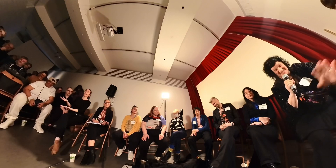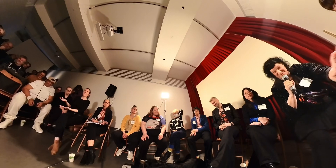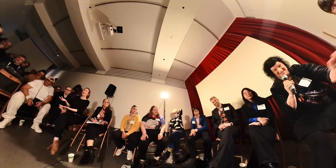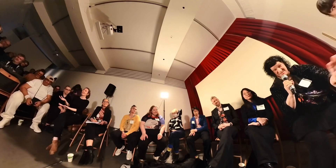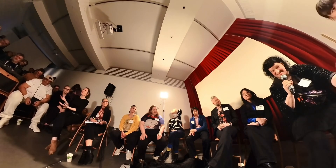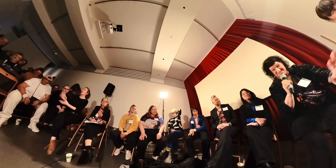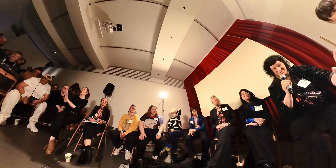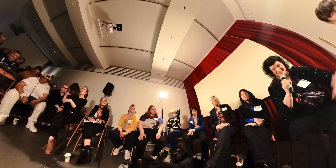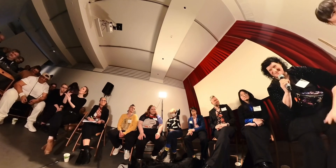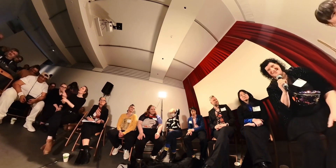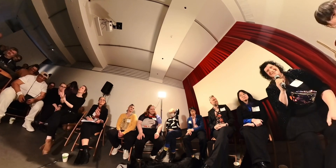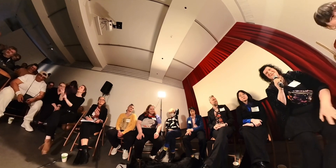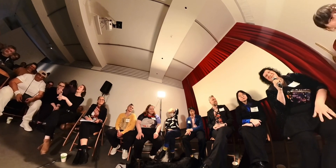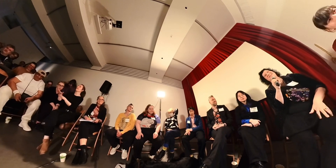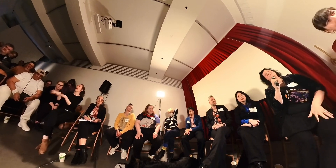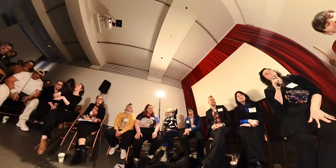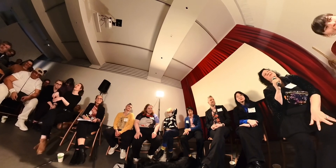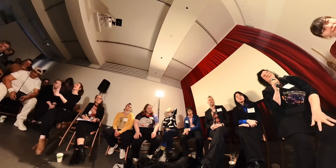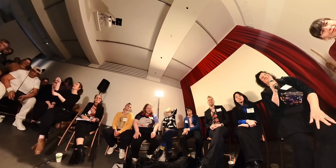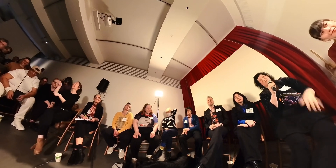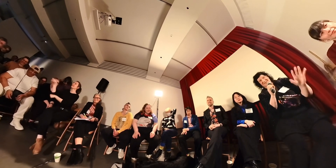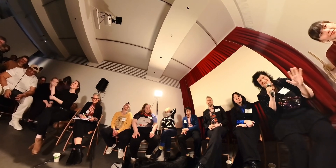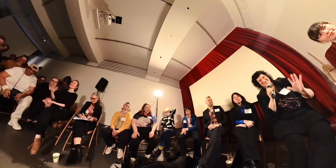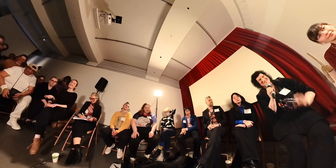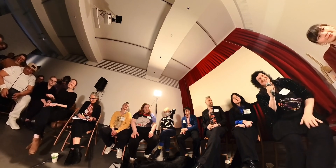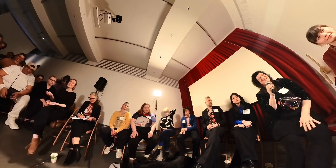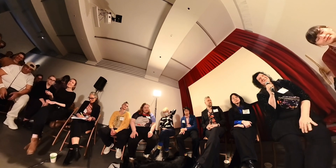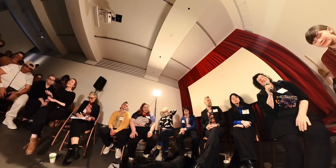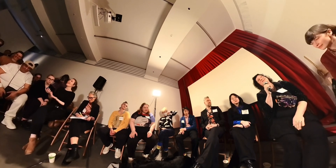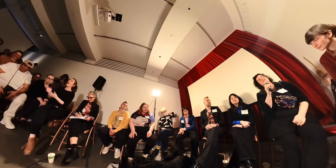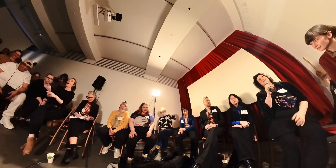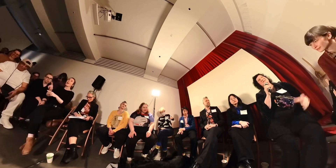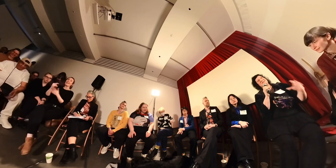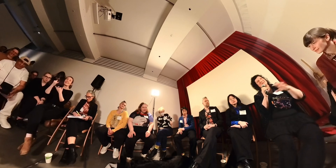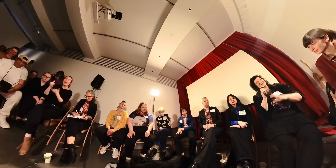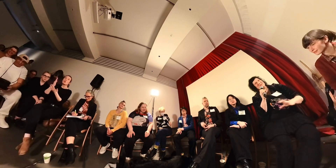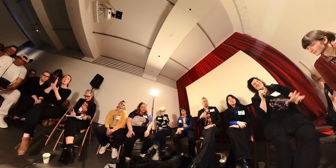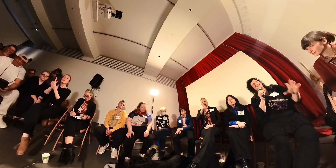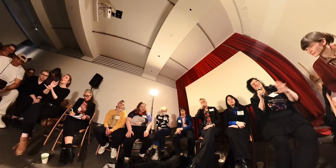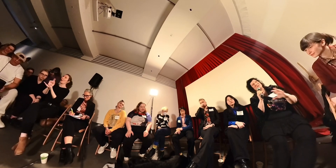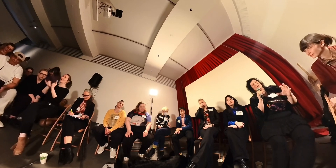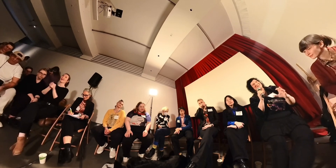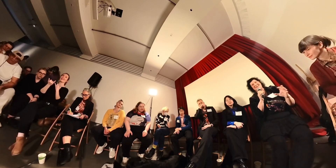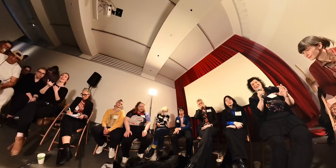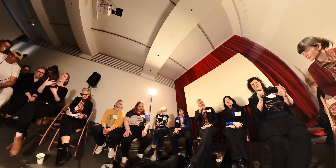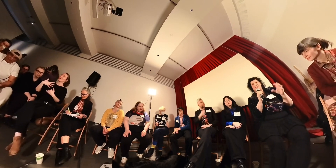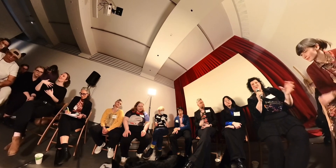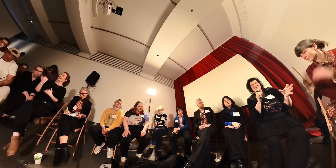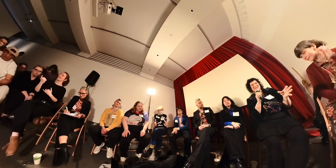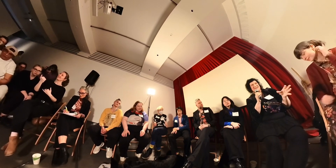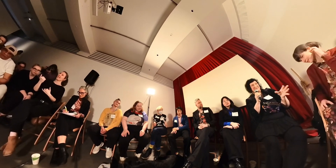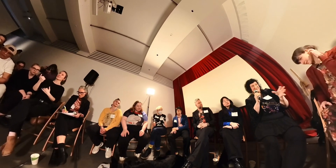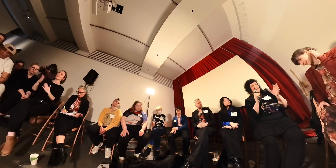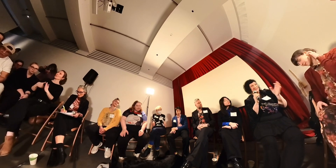A dajte si to na náměstí Míru například, alebo tak, vo verejnom priestranstve. Tak tieto dohady, akože